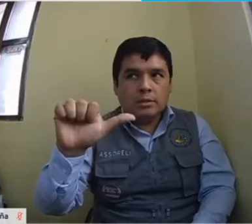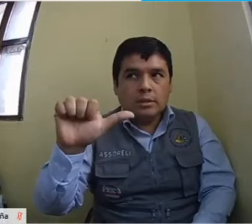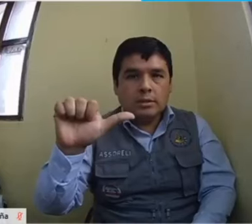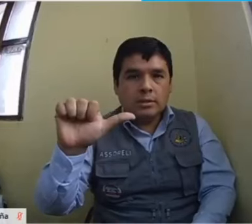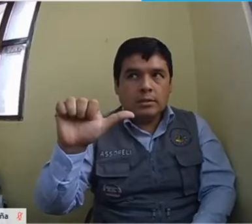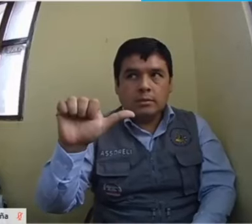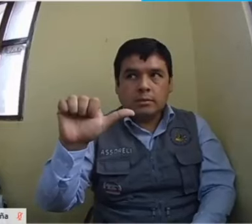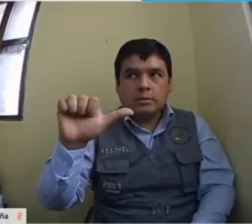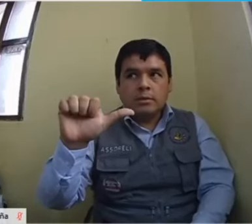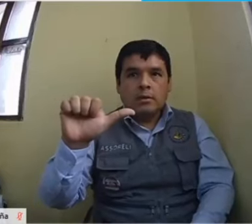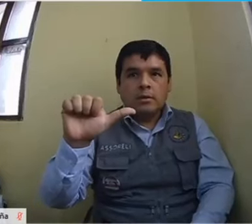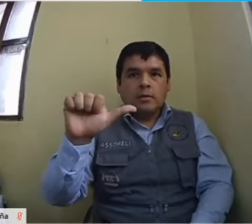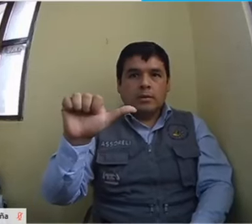A.